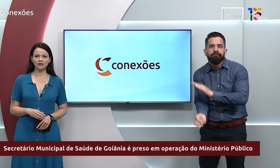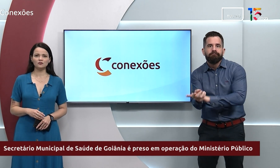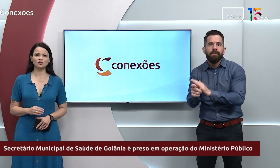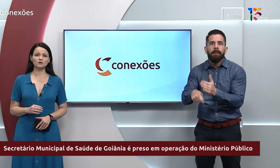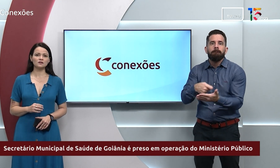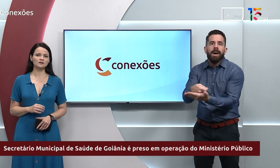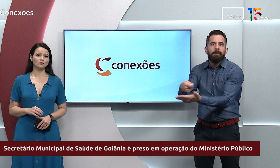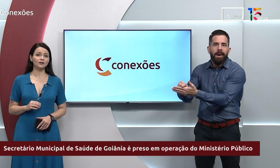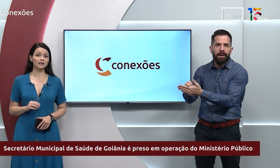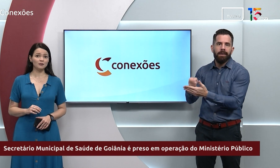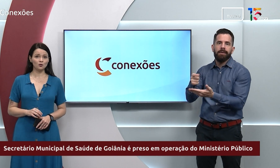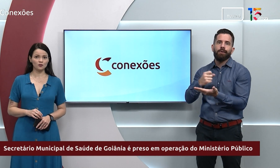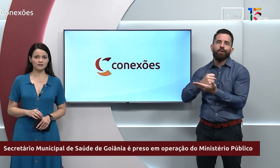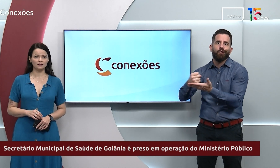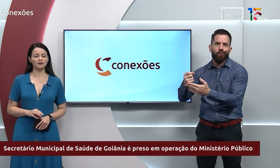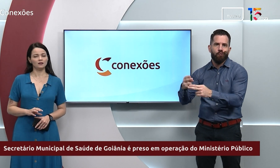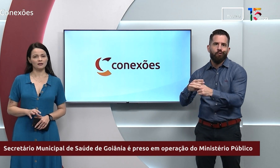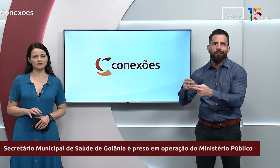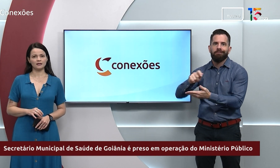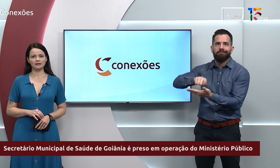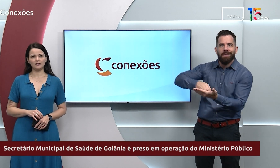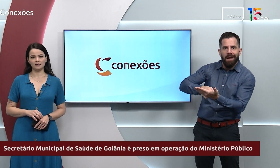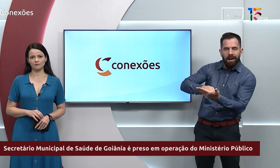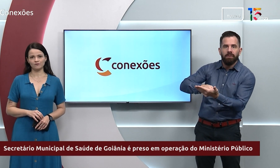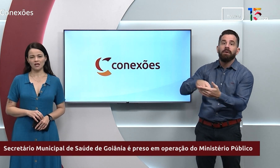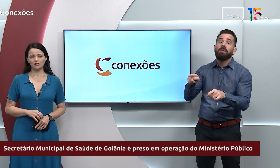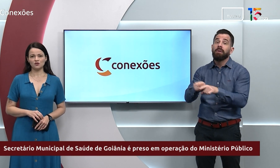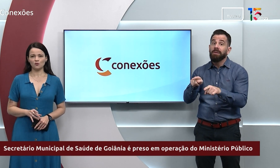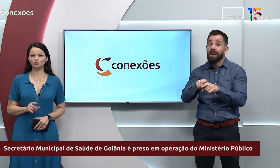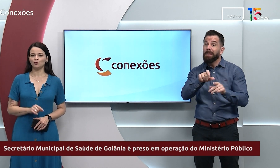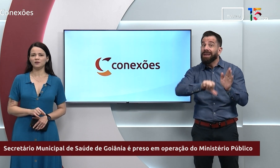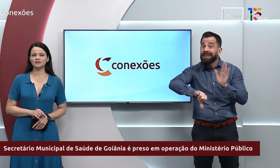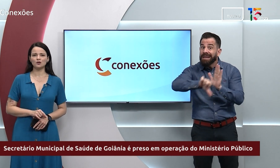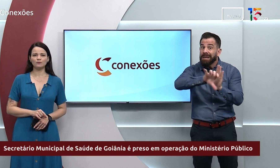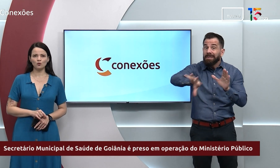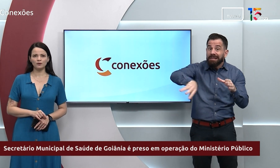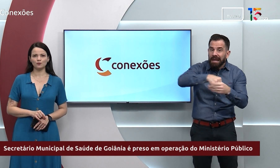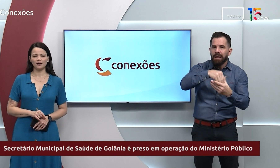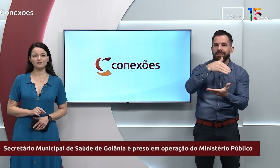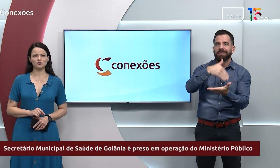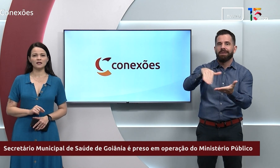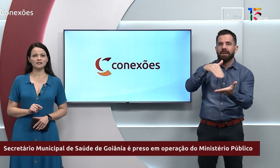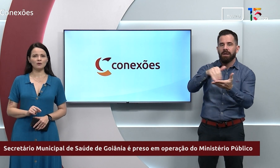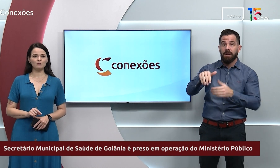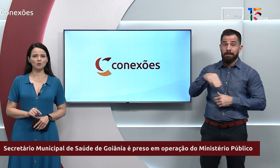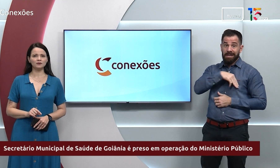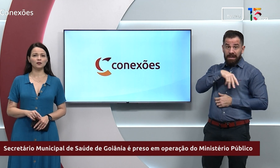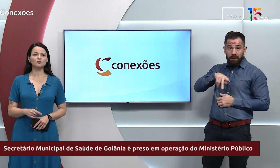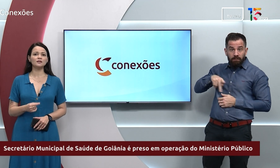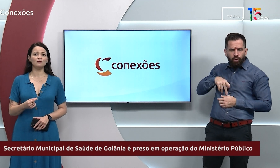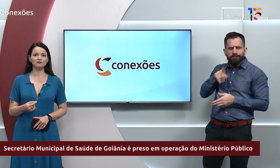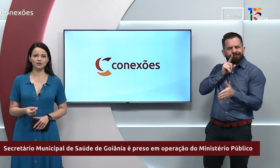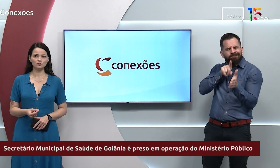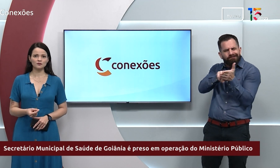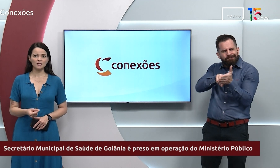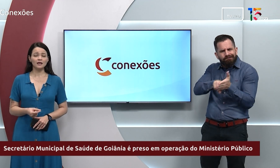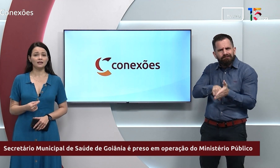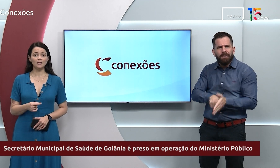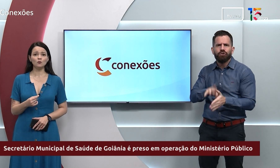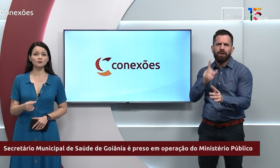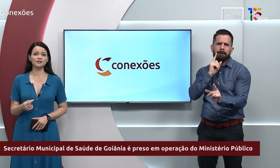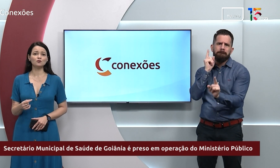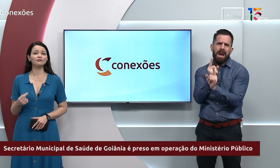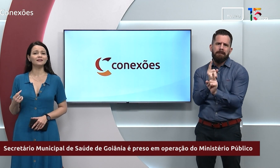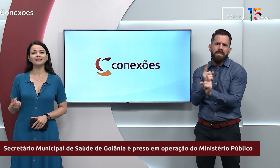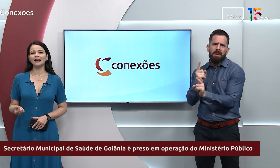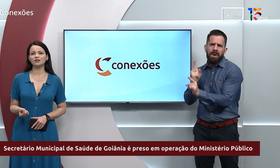e também de associação criminosa na secretaria. De acordo com o Ministério Público, a investigação aponta que os envolvidos